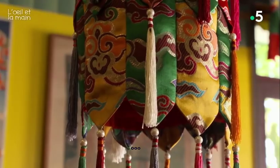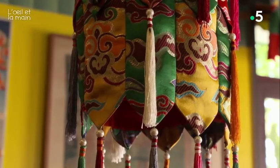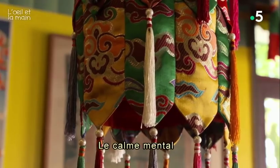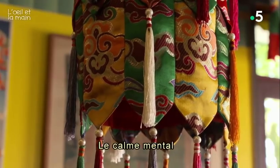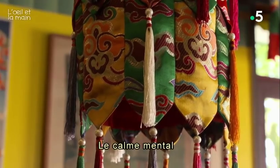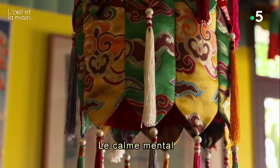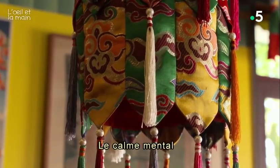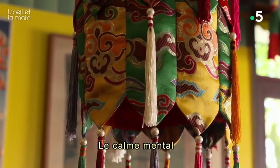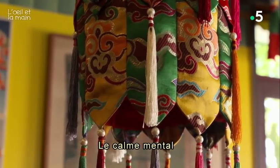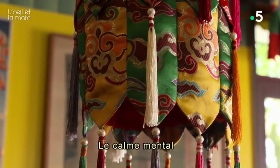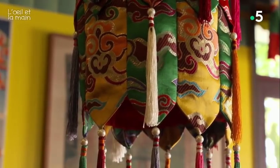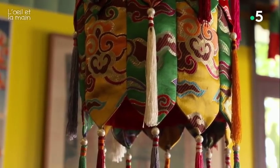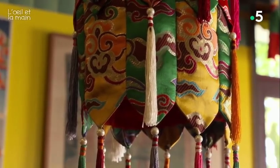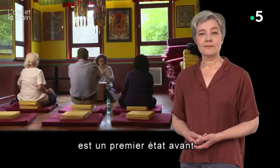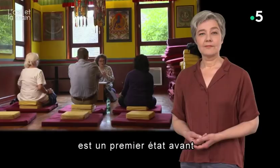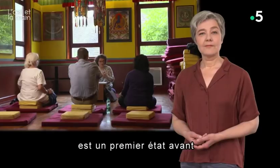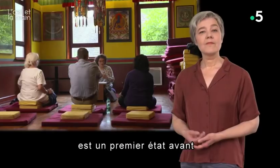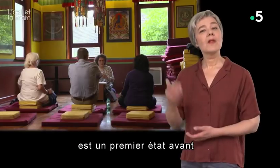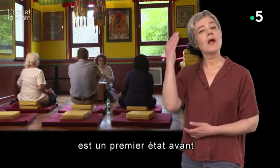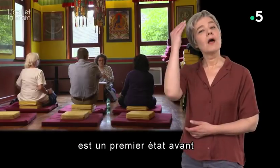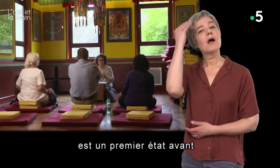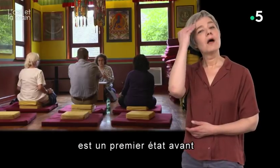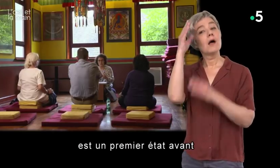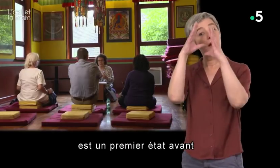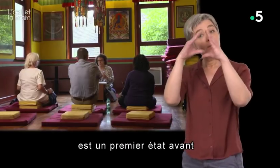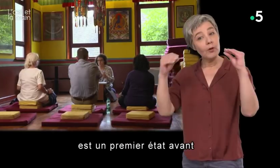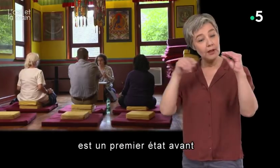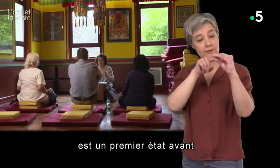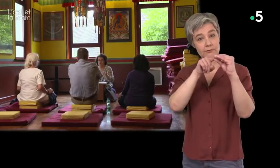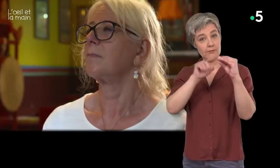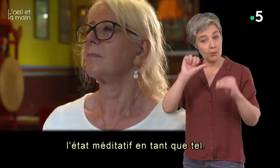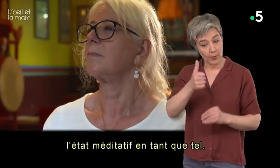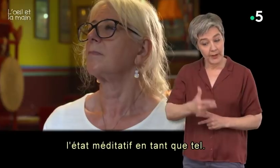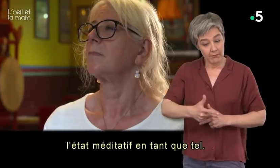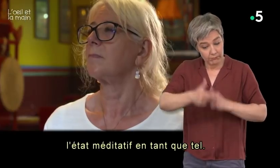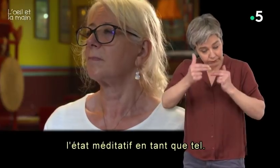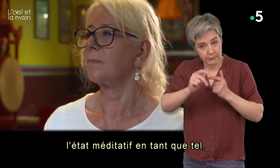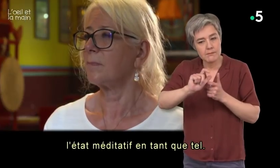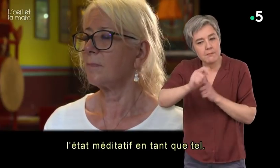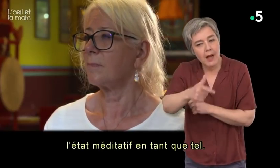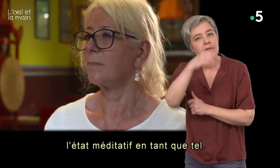Le calme mental est un premier état avant l'état méditatif en tant